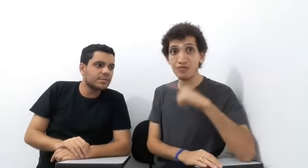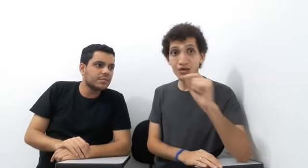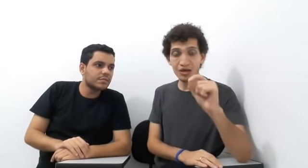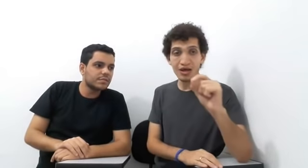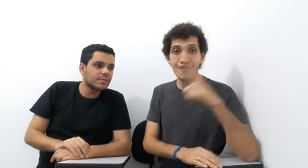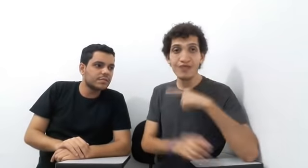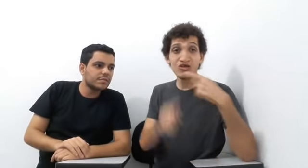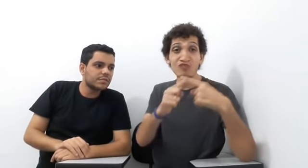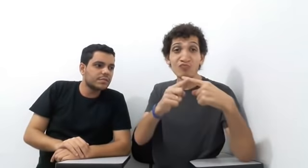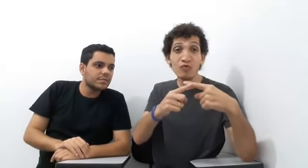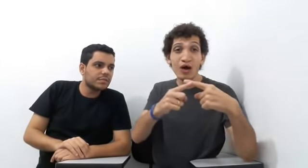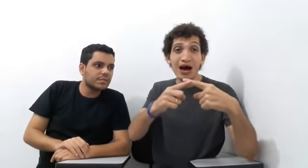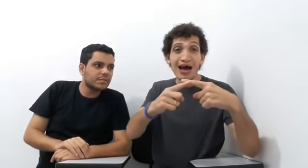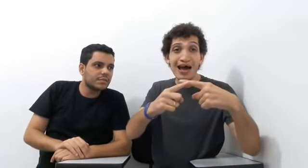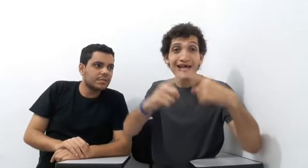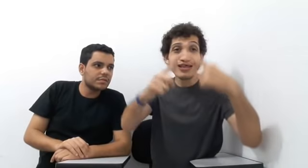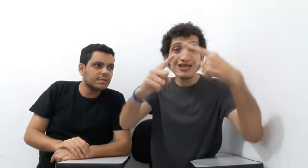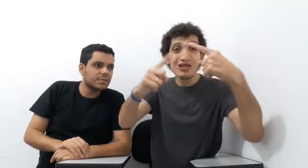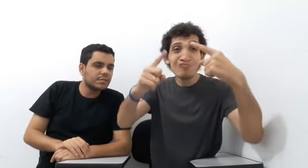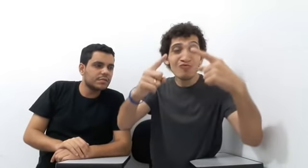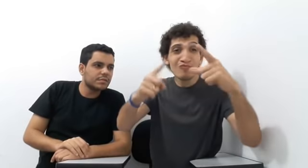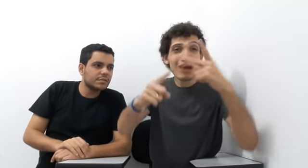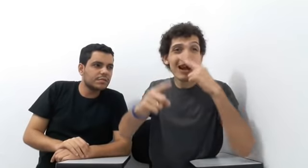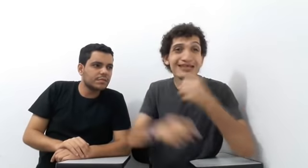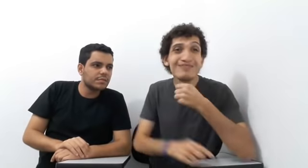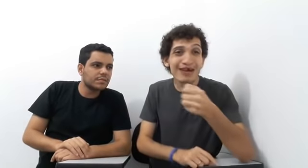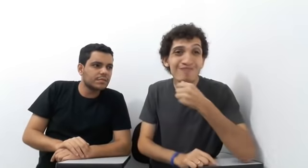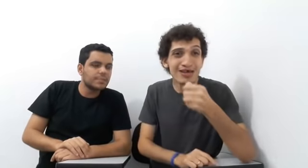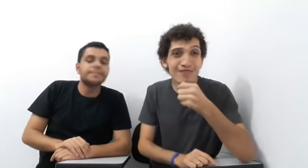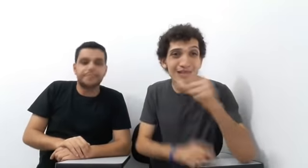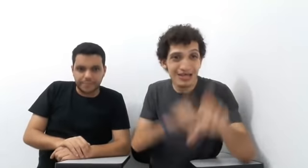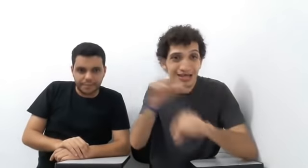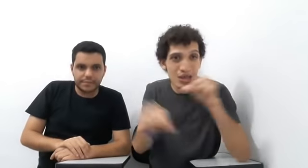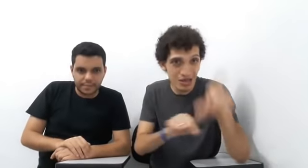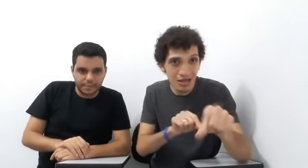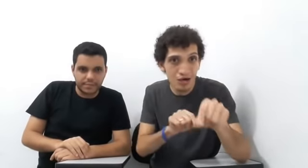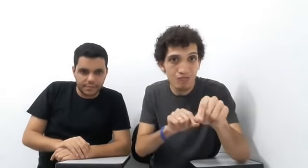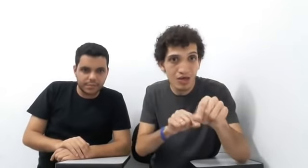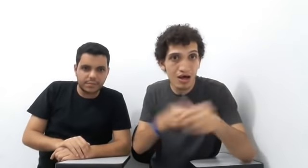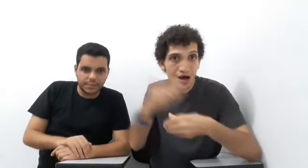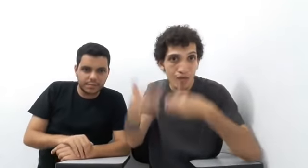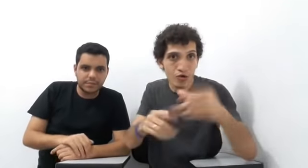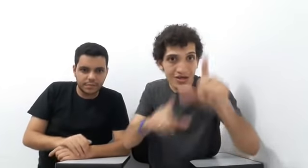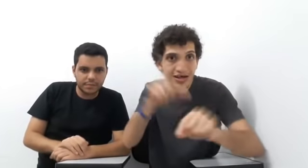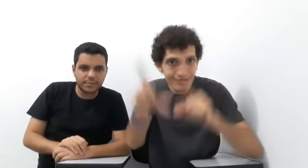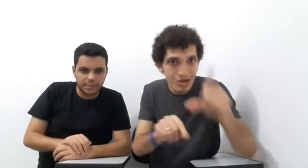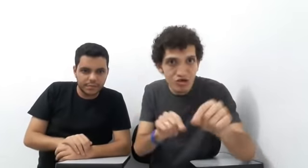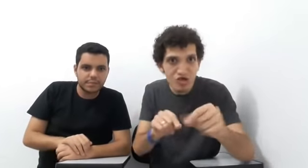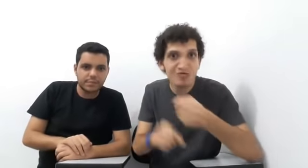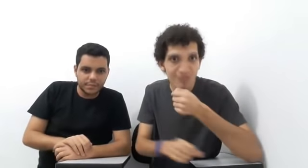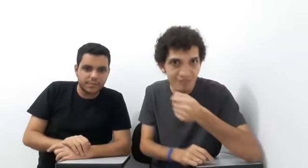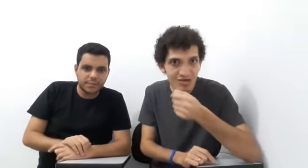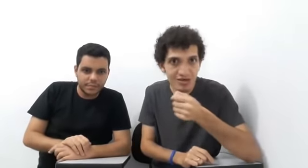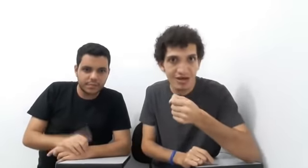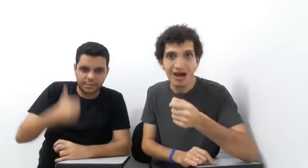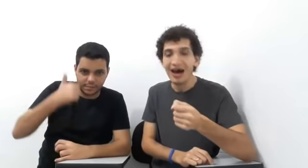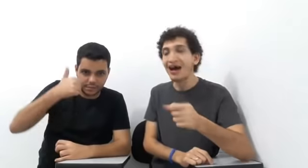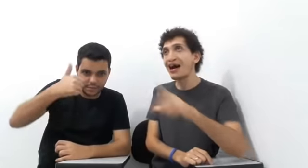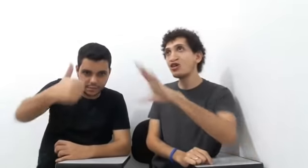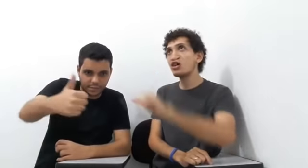quê? Tem tipo parece entrevista de seleção, né? Processo seletivo, entrevista. Aí chama